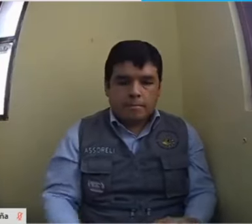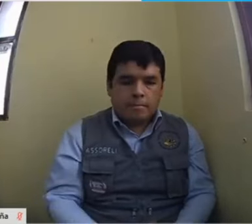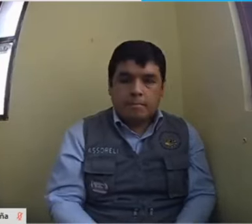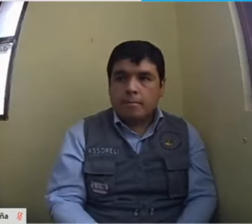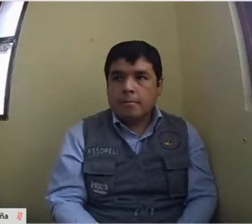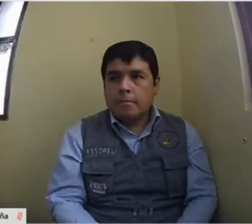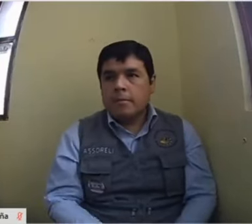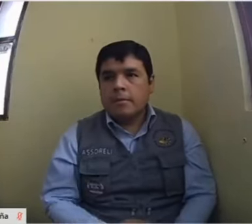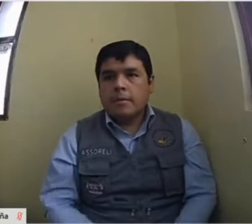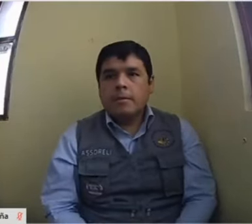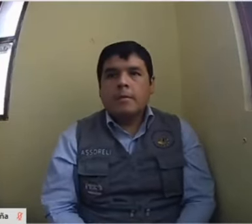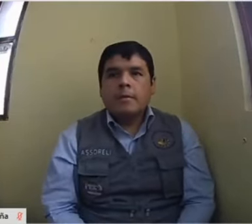Entonces,